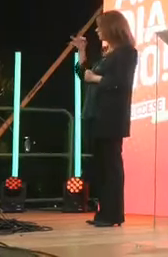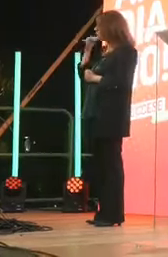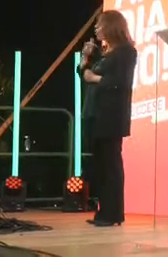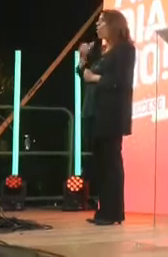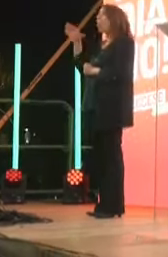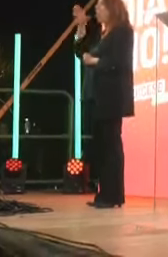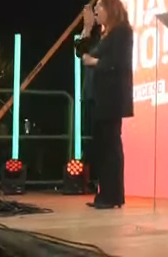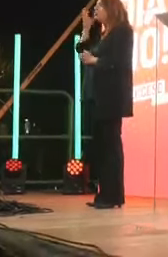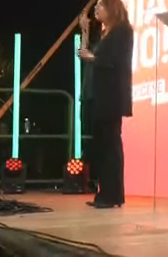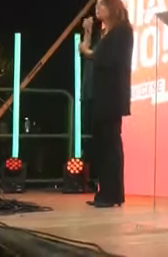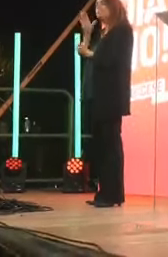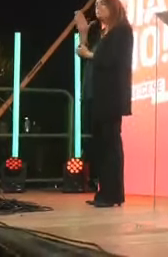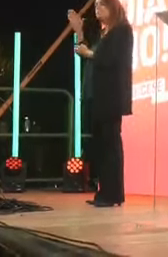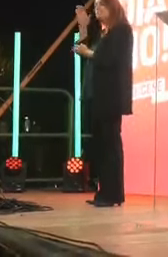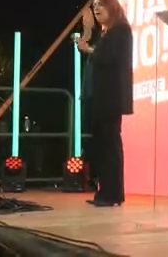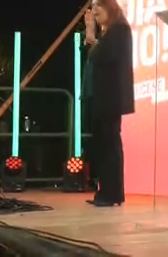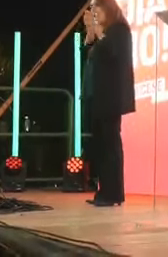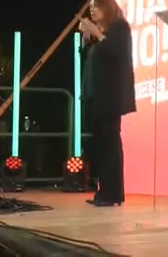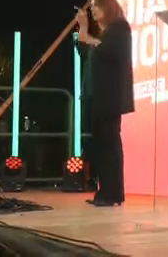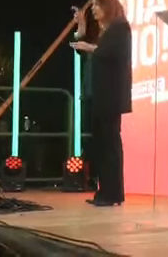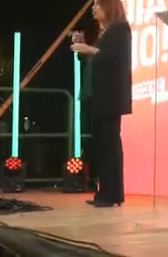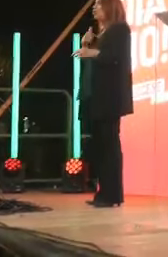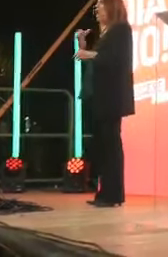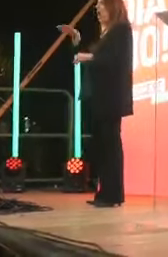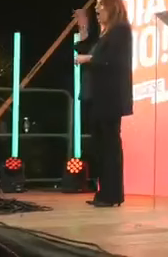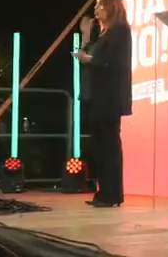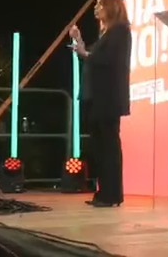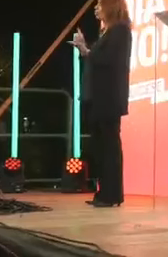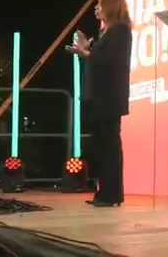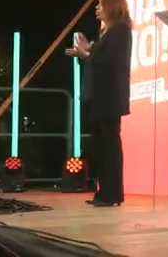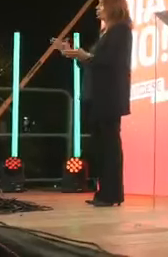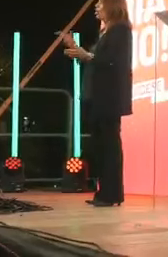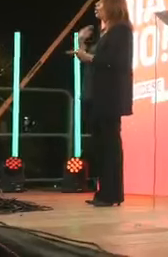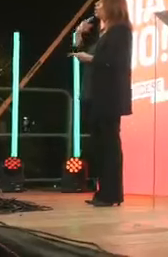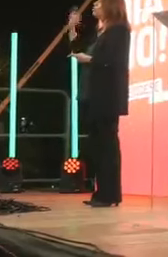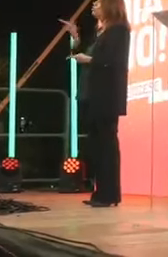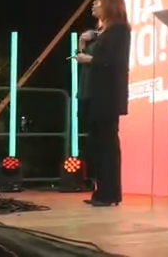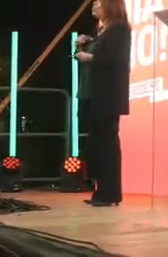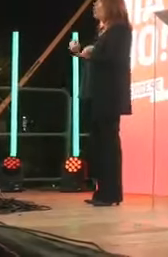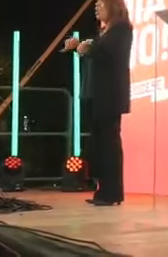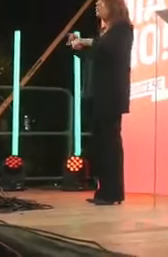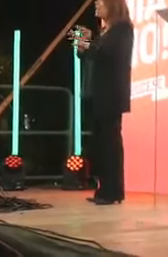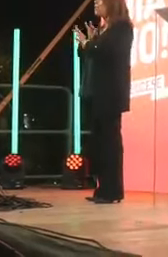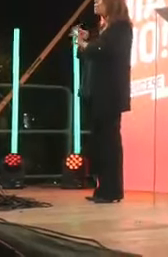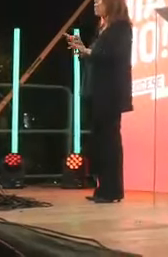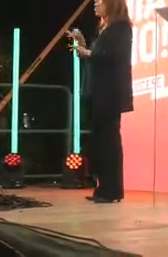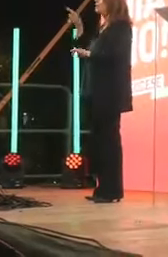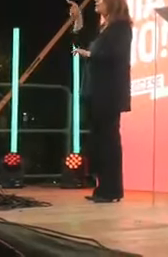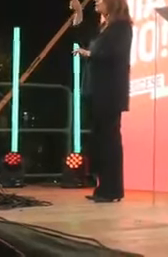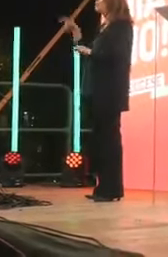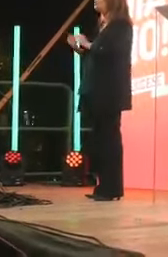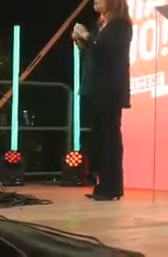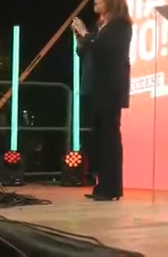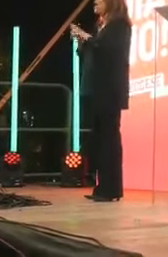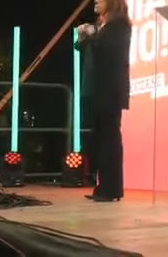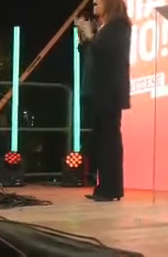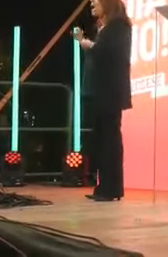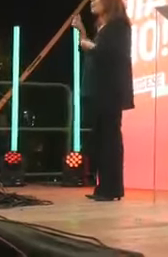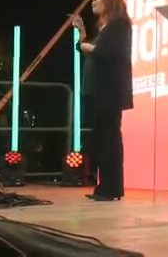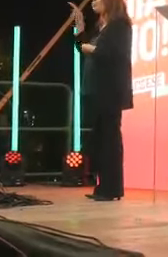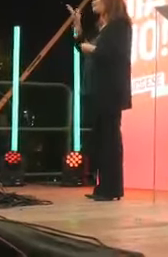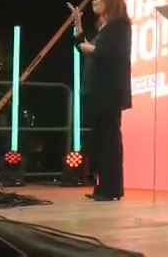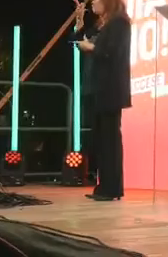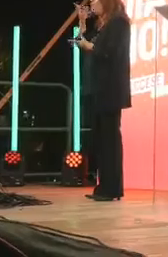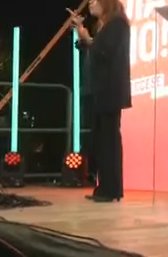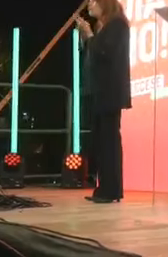attenzione e quindi ti dico che siamo pronti a sostenerti anche se vorrai tentare ancora la